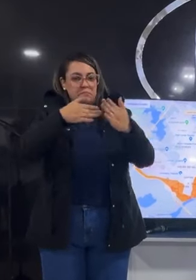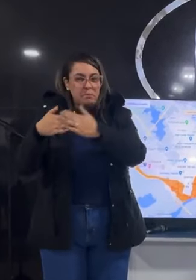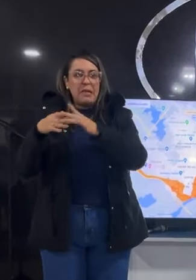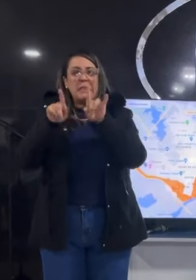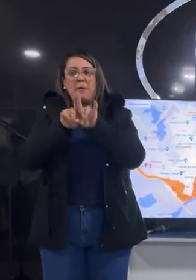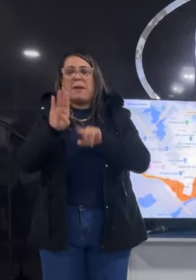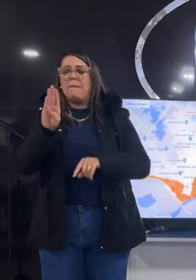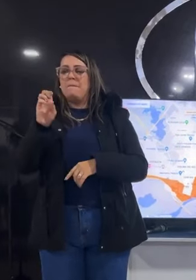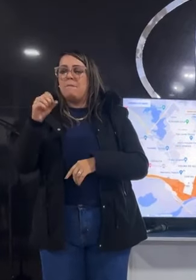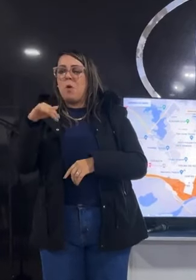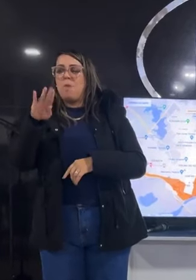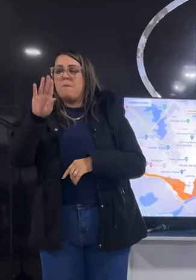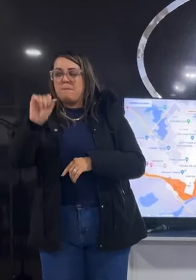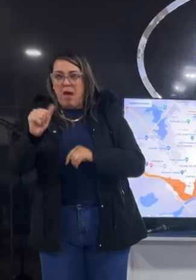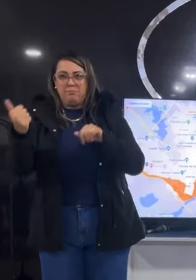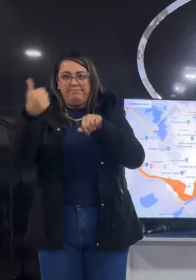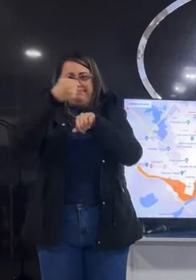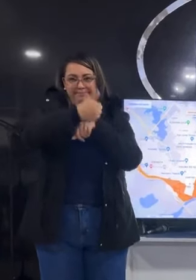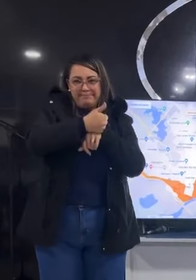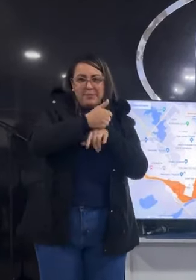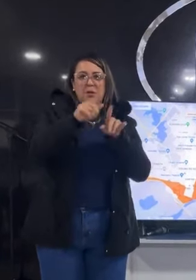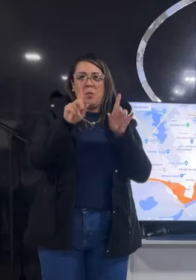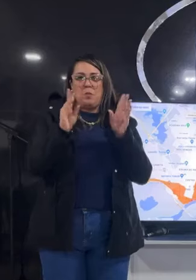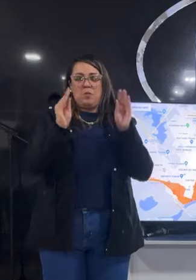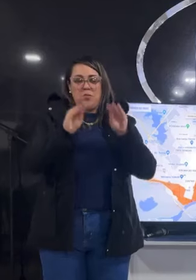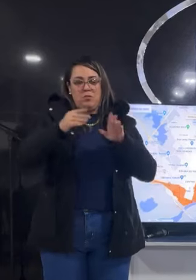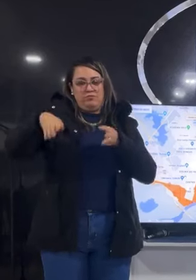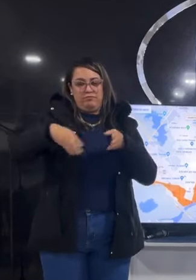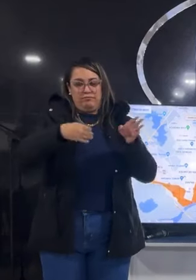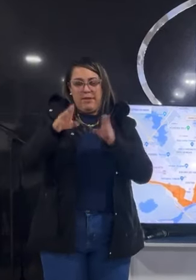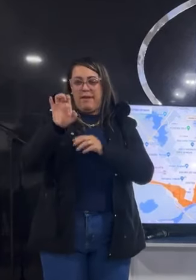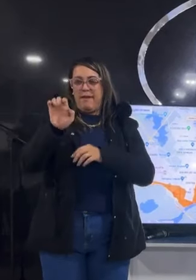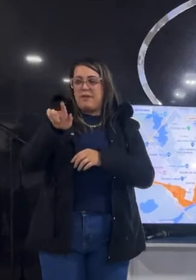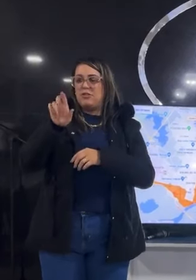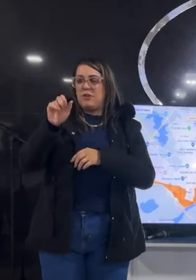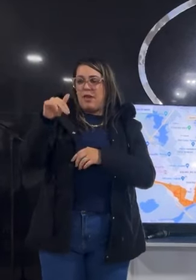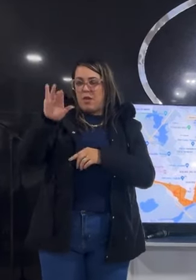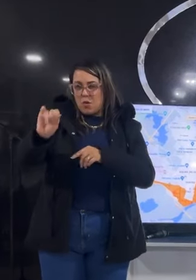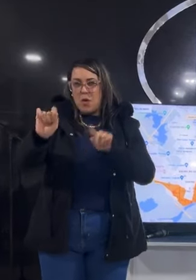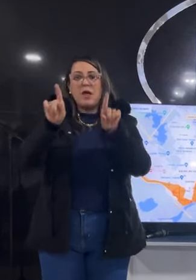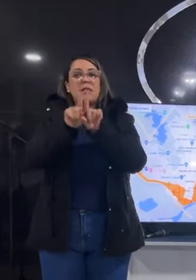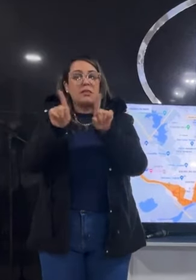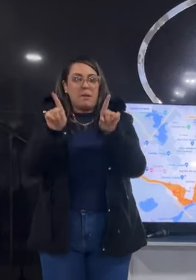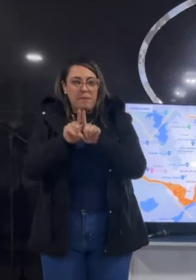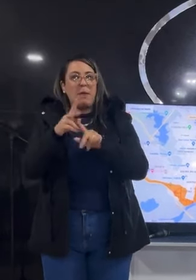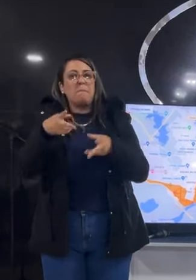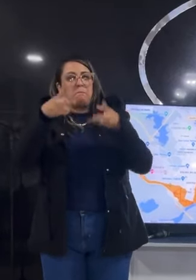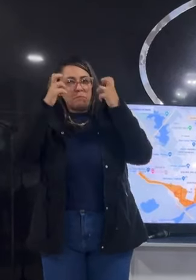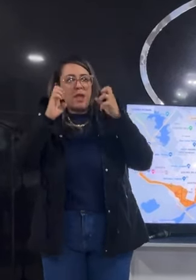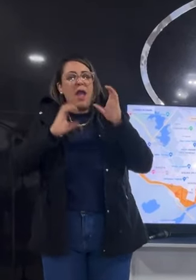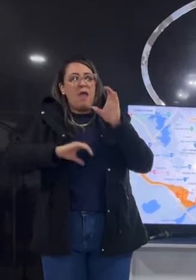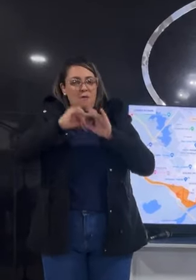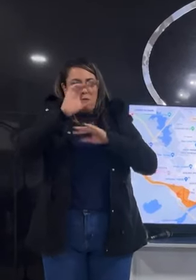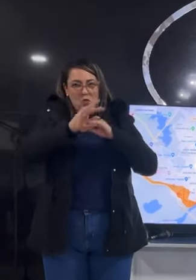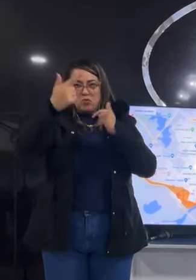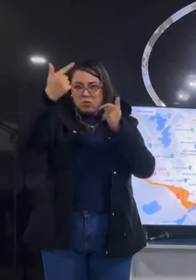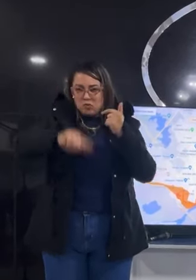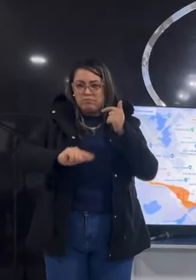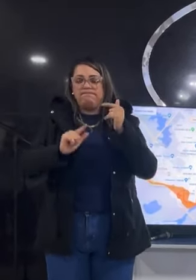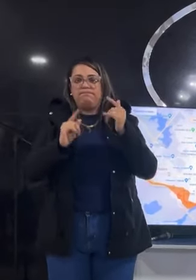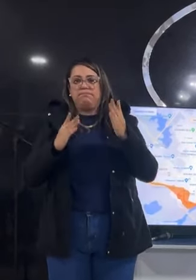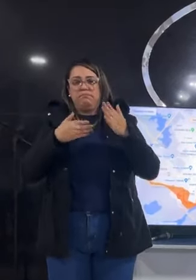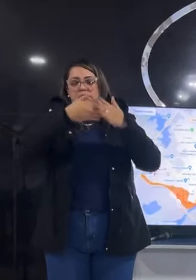suplementares lá na Estrada do Engenho viu todo o refor forso que nós fizemos no Dique que é a Estrada do Engenho e depois fomos